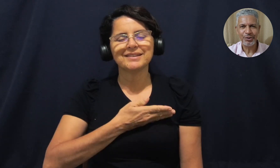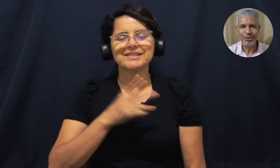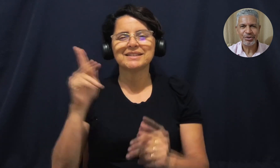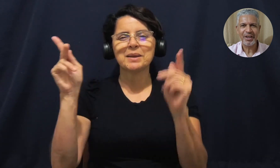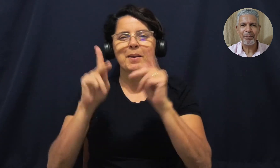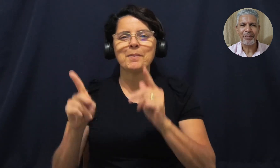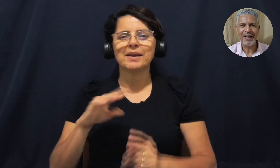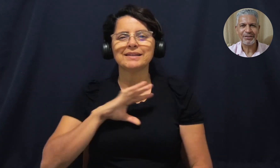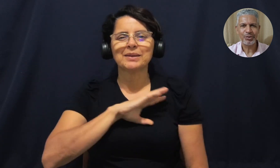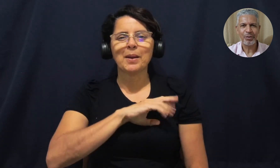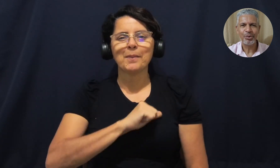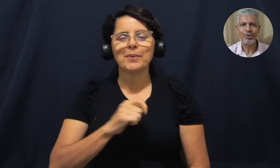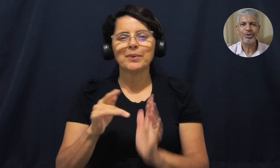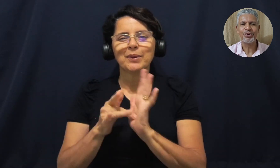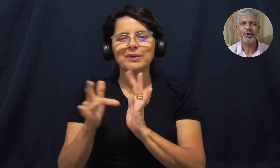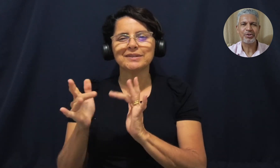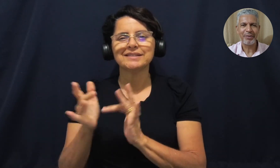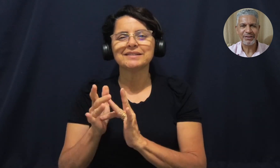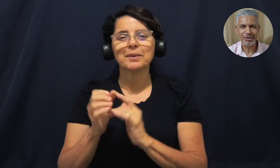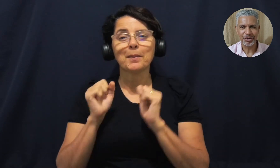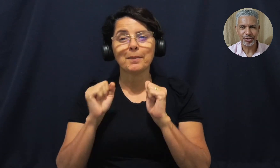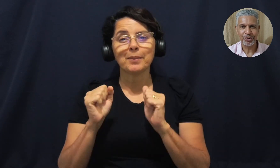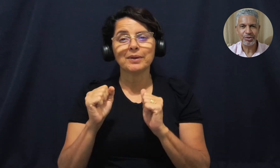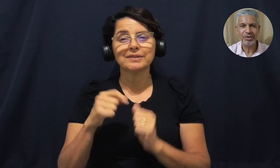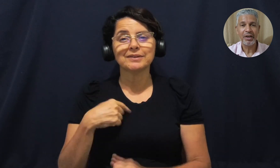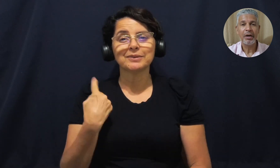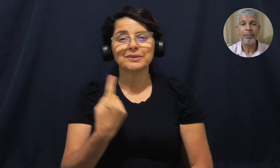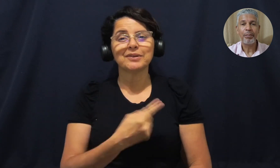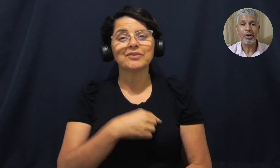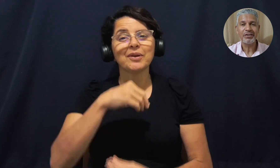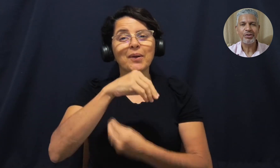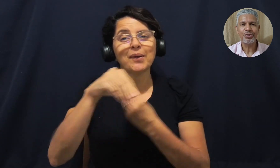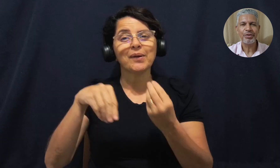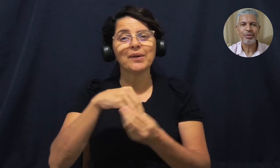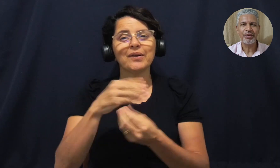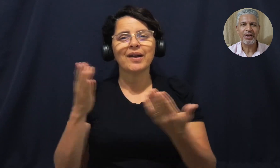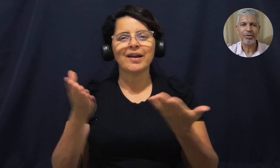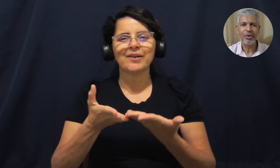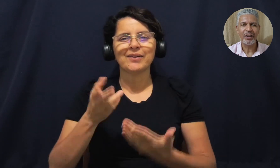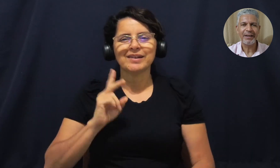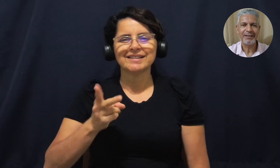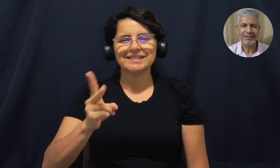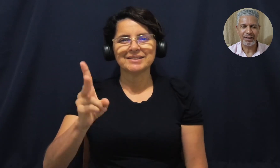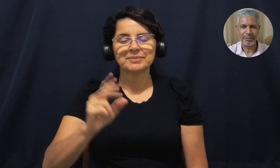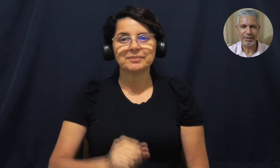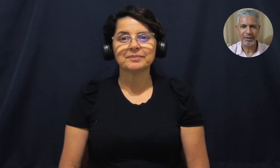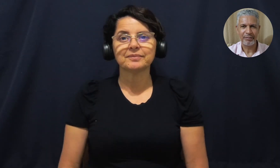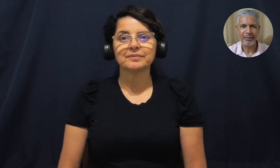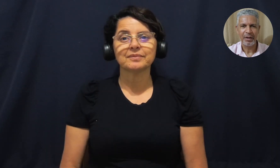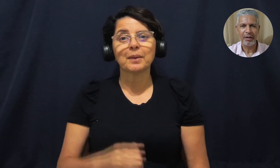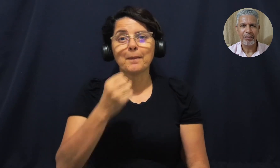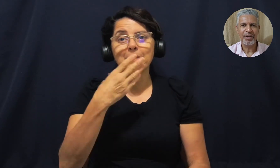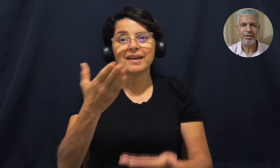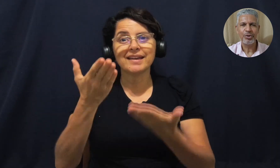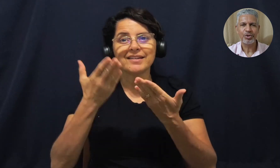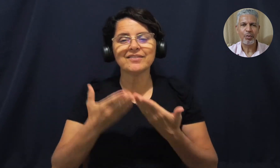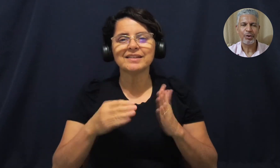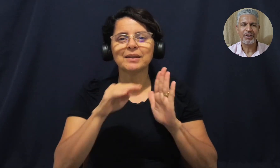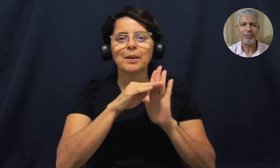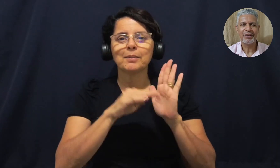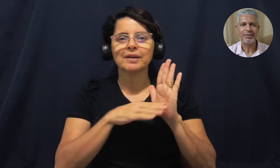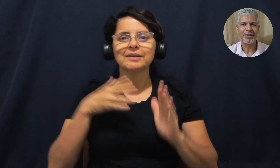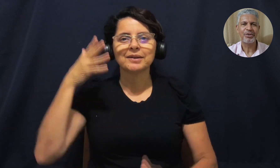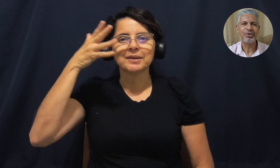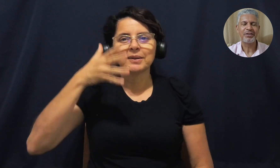Olá, amigos, que a paz e o amor do nosso Mestre Jesus possa nos envolver agora e sempre. Bem-vindos